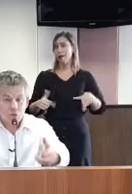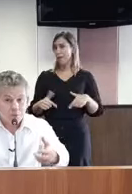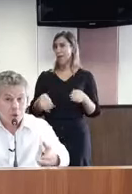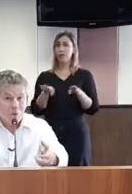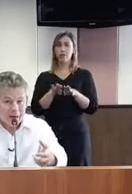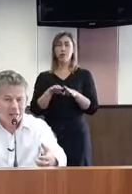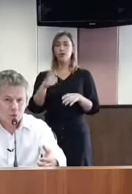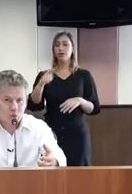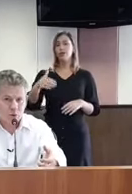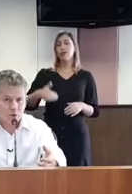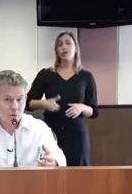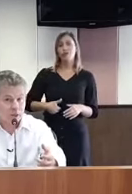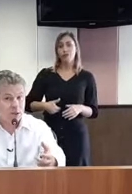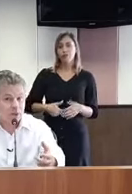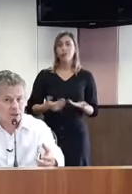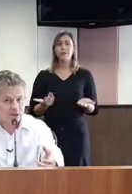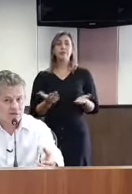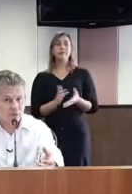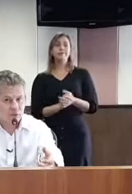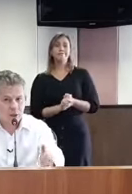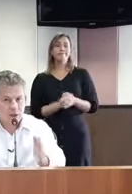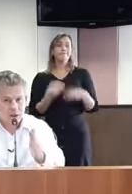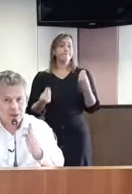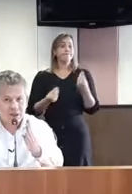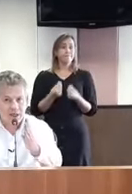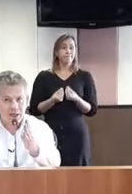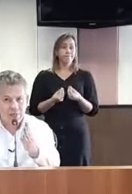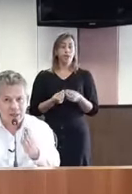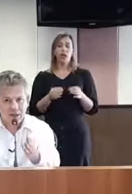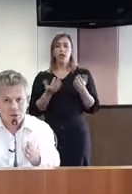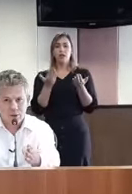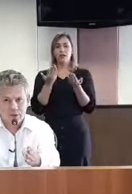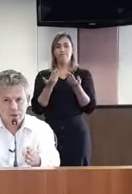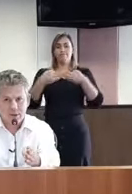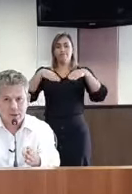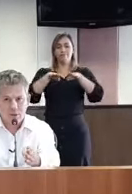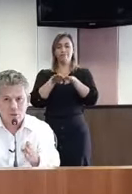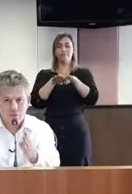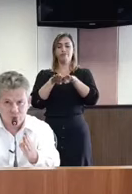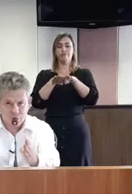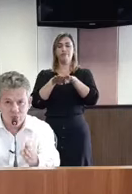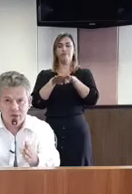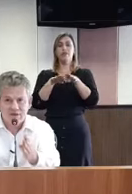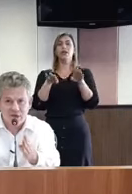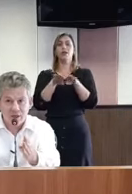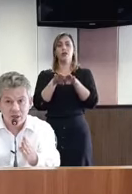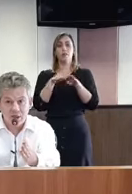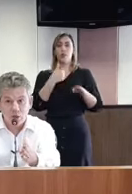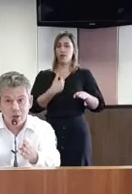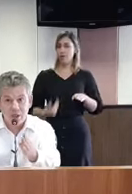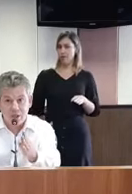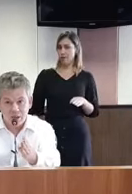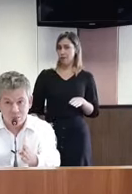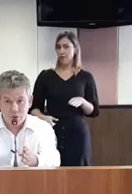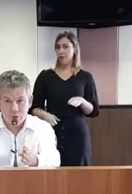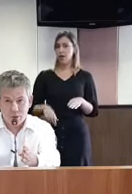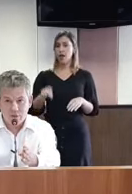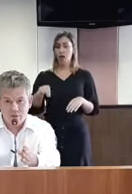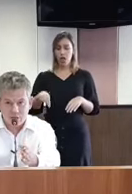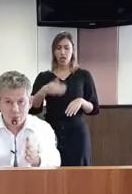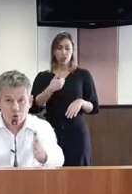Estou, né, muito preocupado com isso. Então, esse é o grande desafio, de equilibrar as coisas. O governo defende a linha do